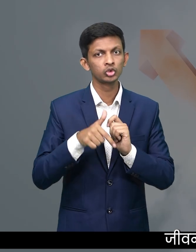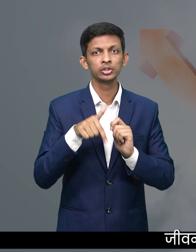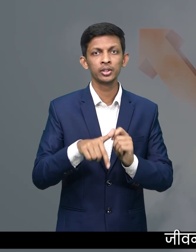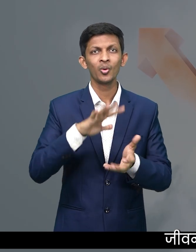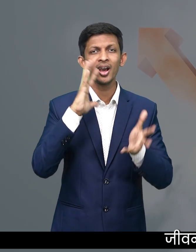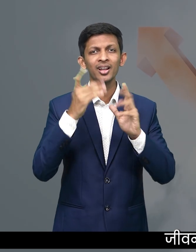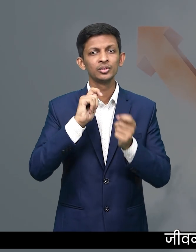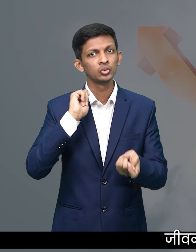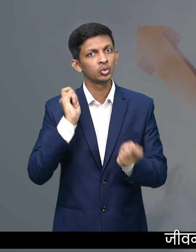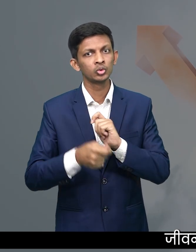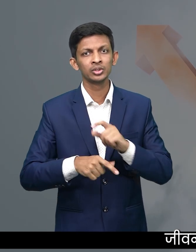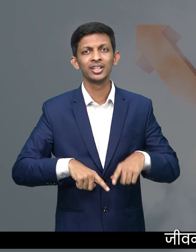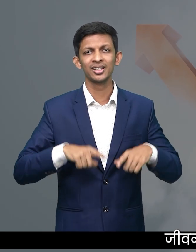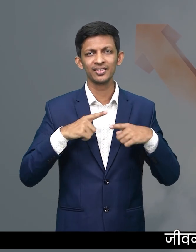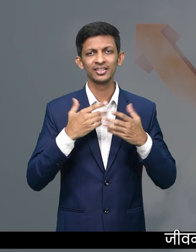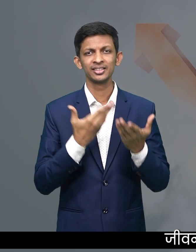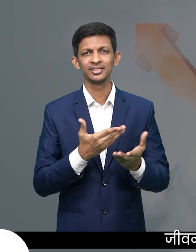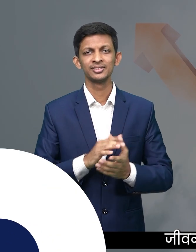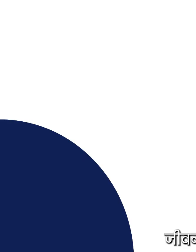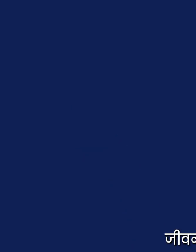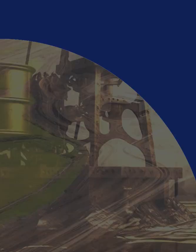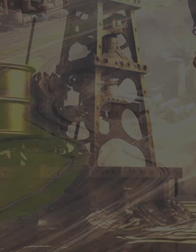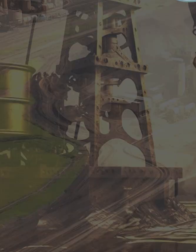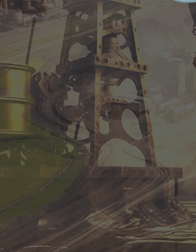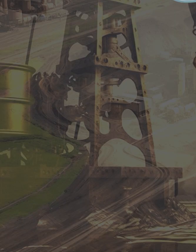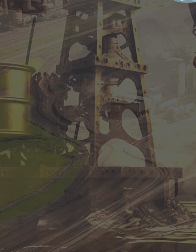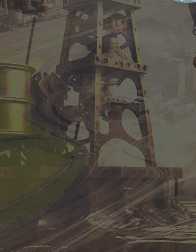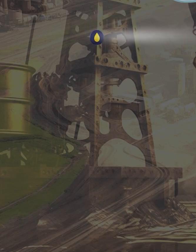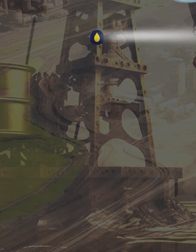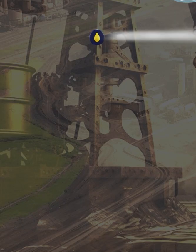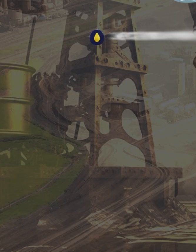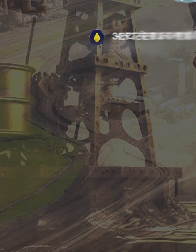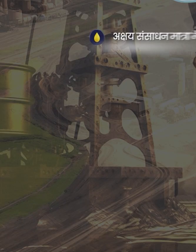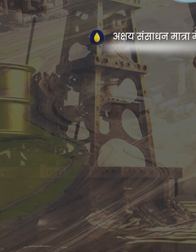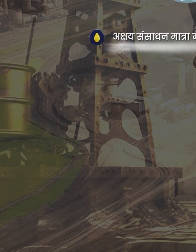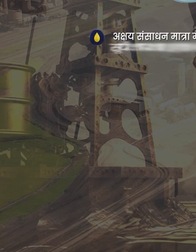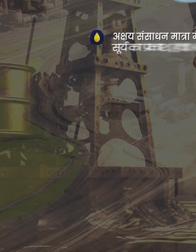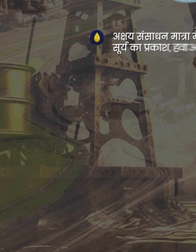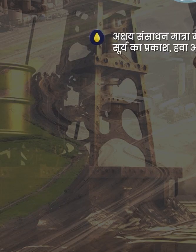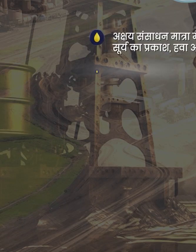पाठ का सारांश।